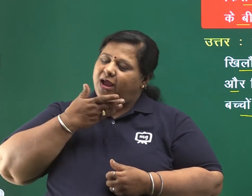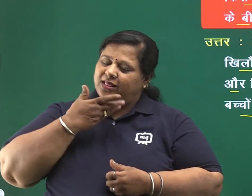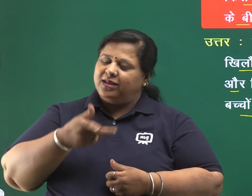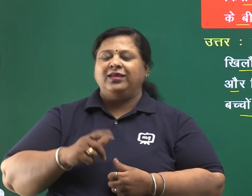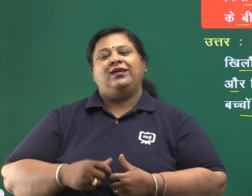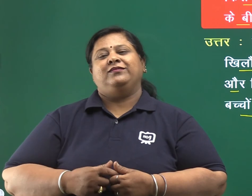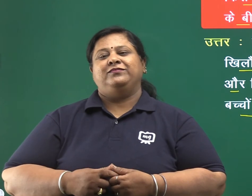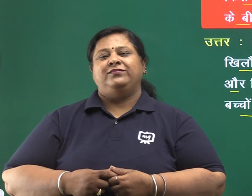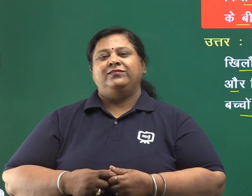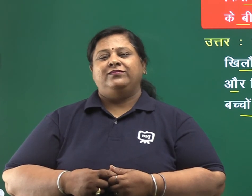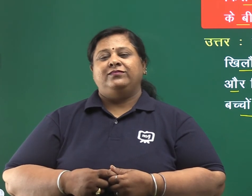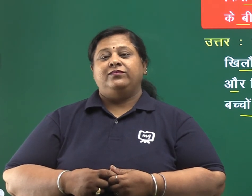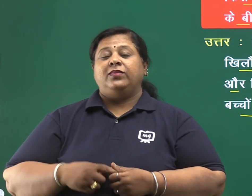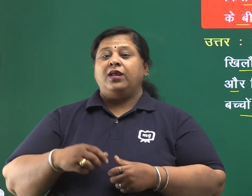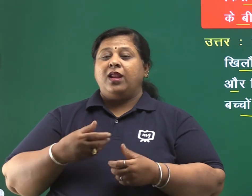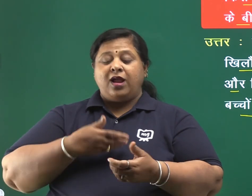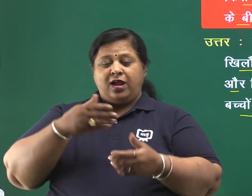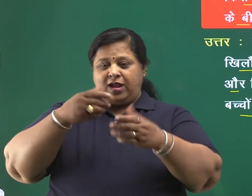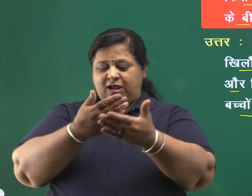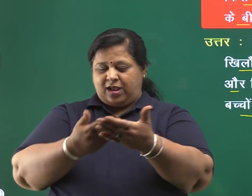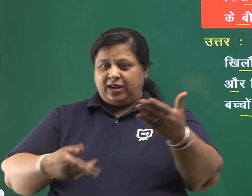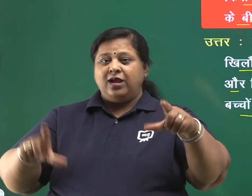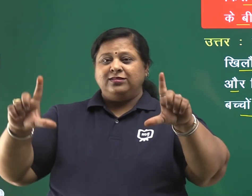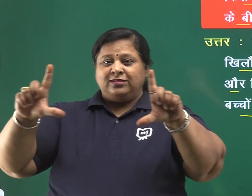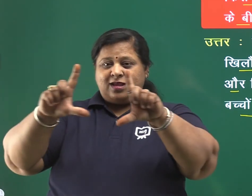अध्ययन किया। कहानी का सार,